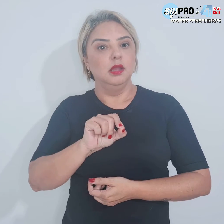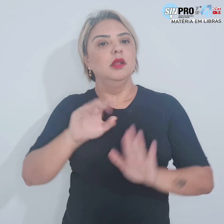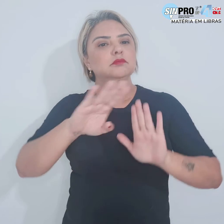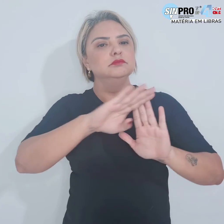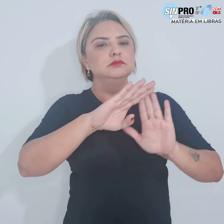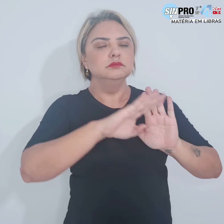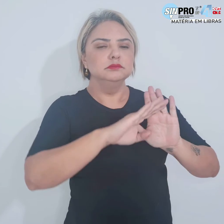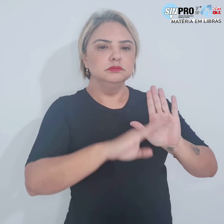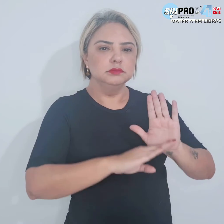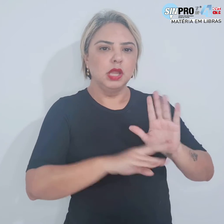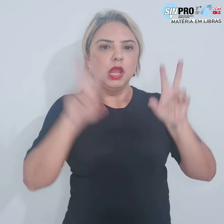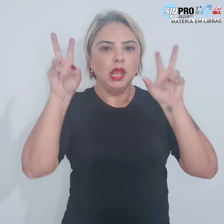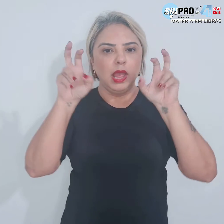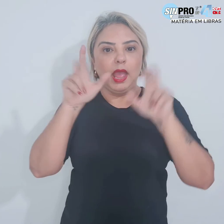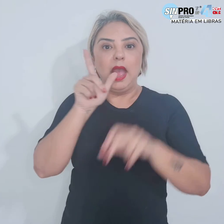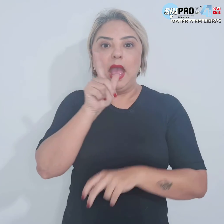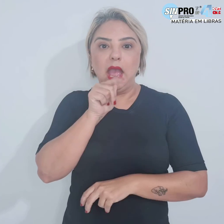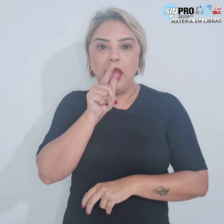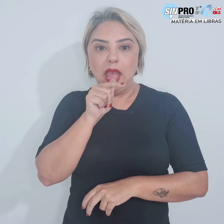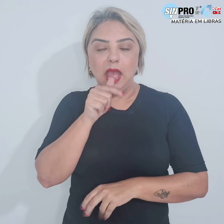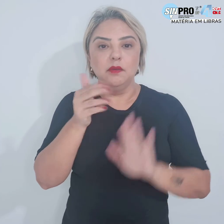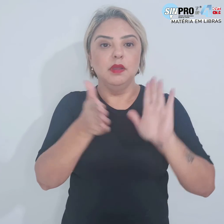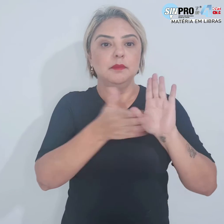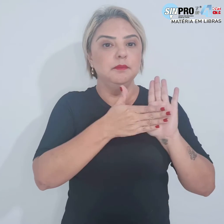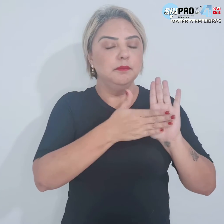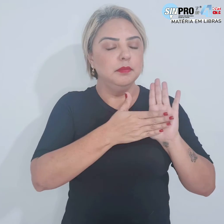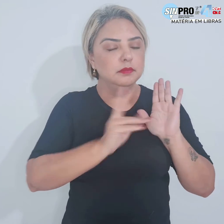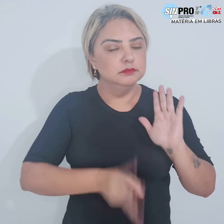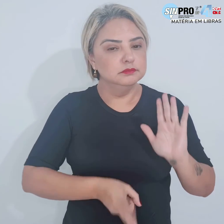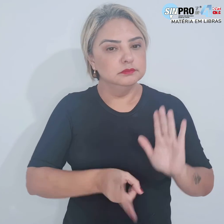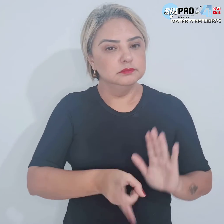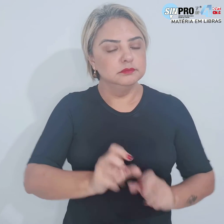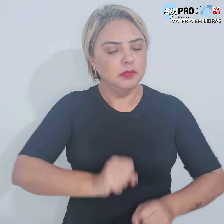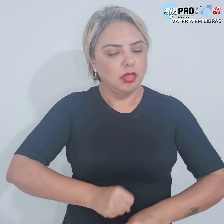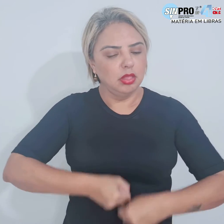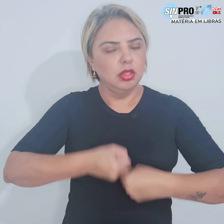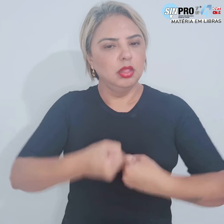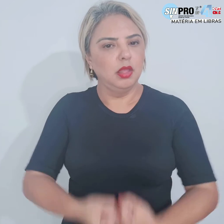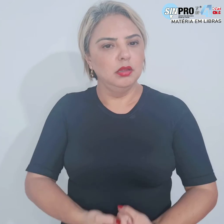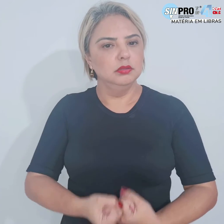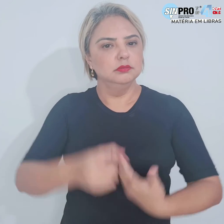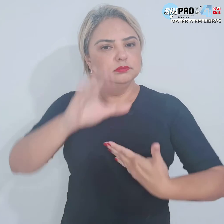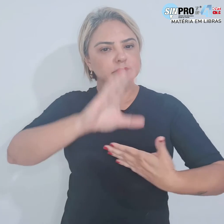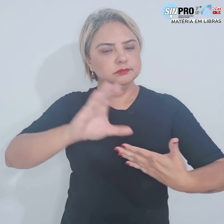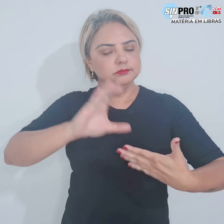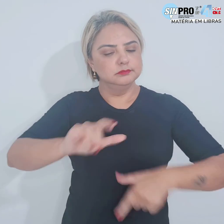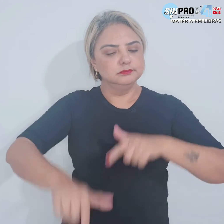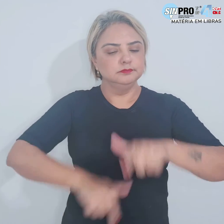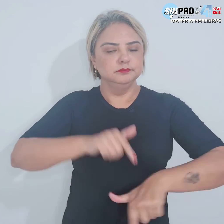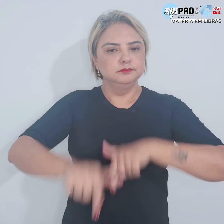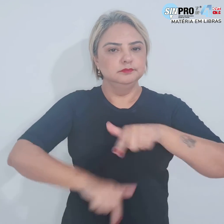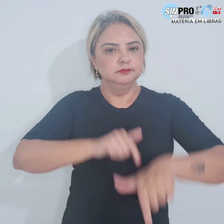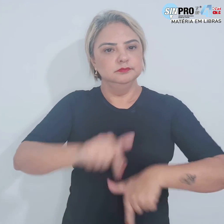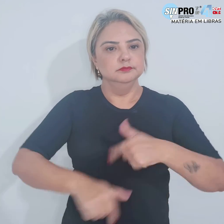quais estabeleceram que o tema da água é pauta permanente da luta da classe